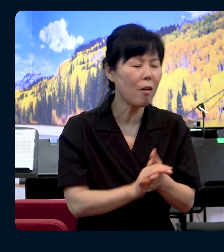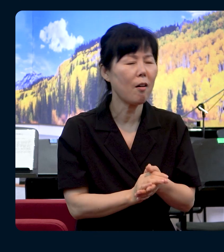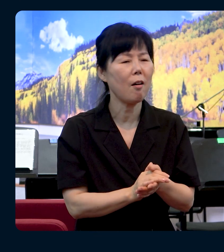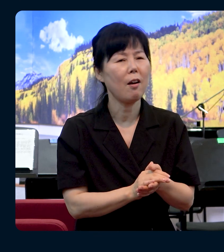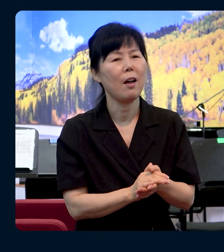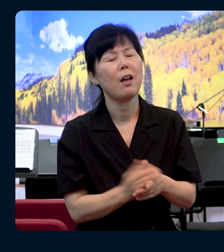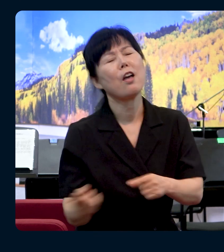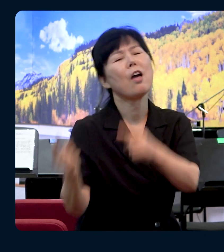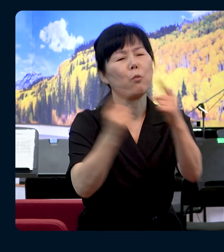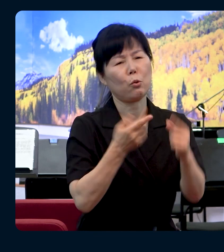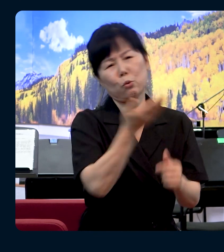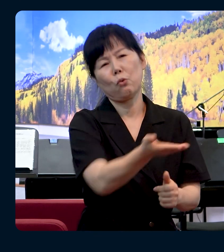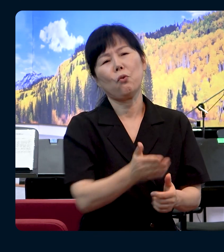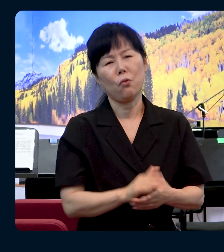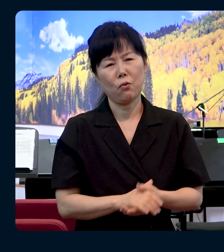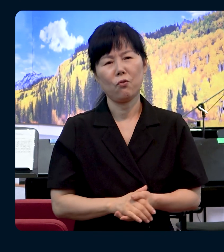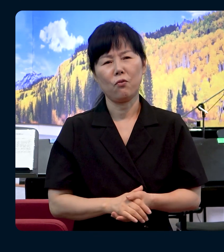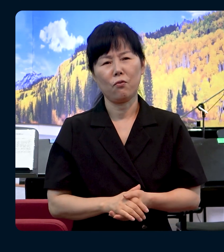거예요.